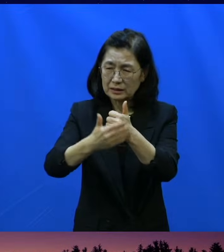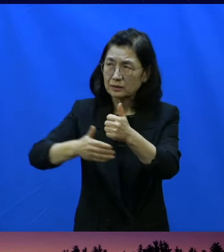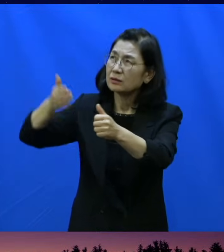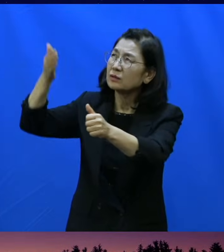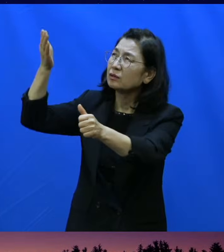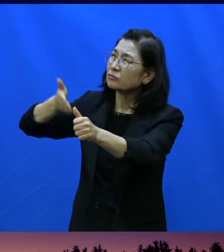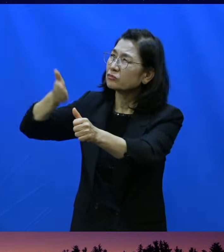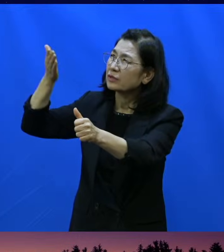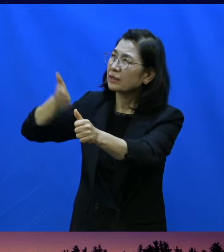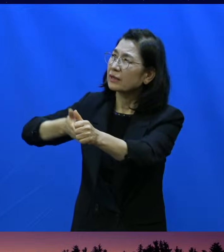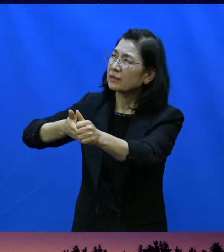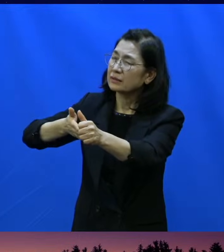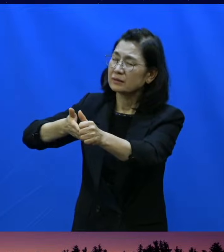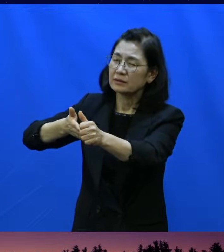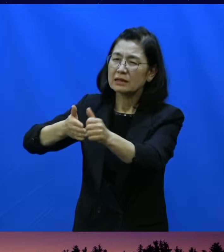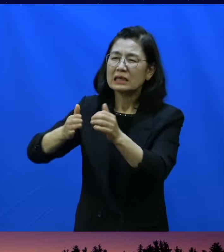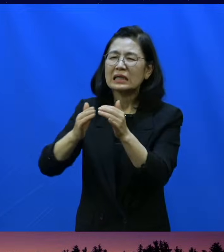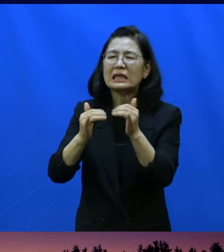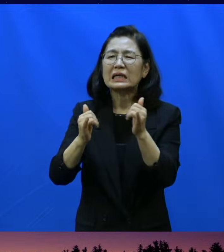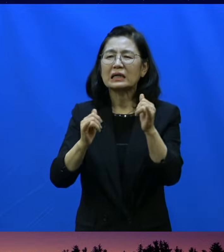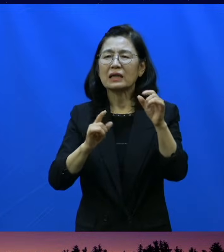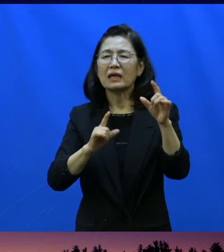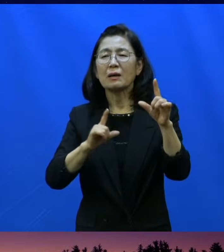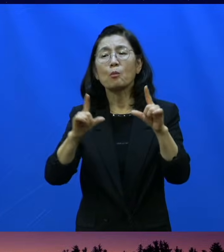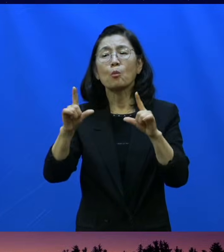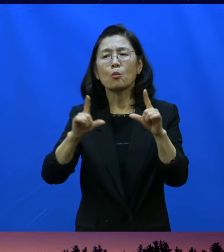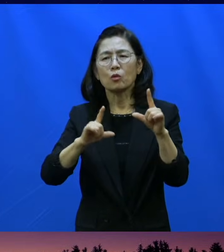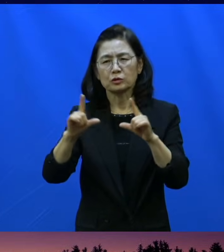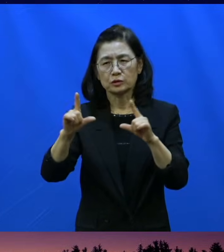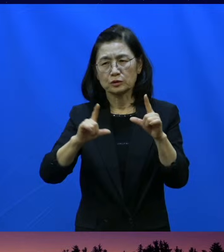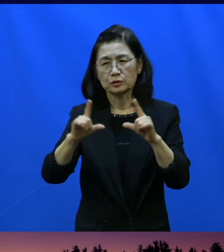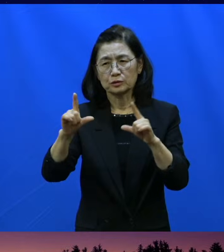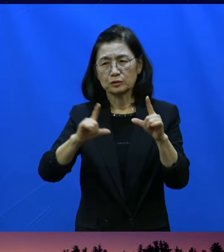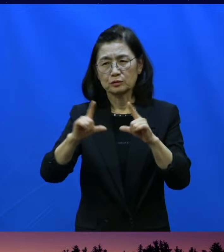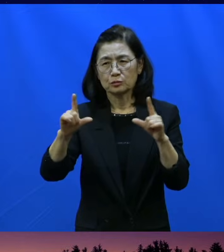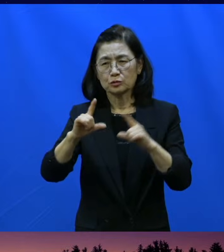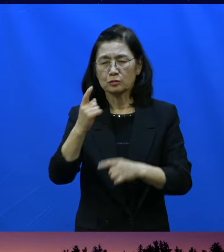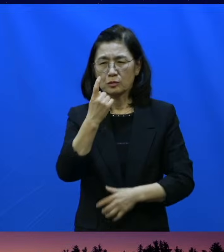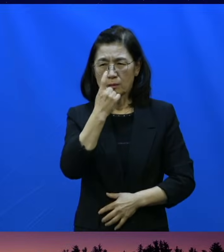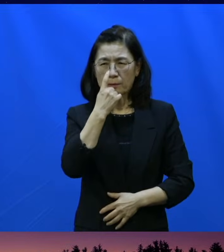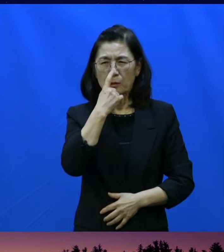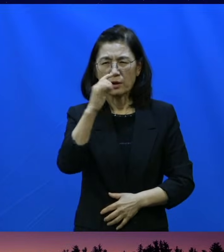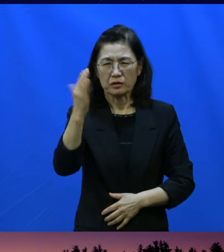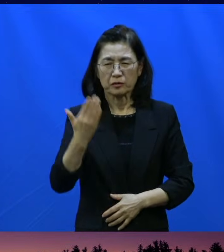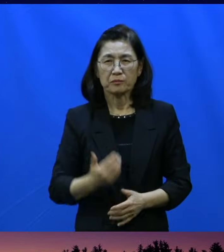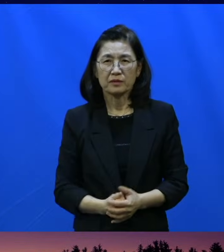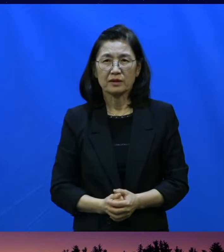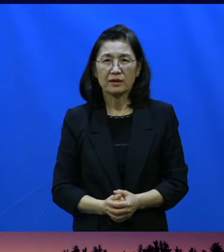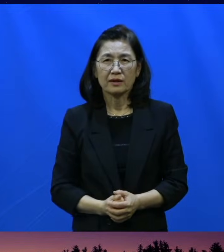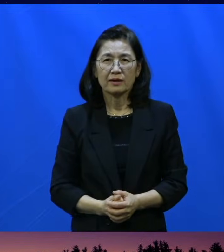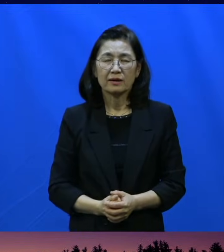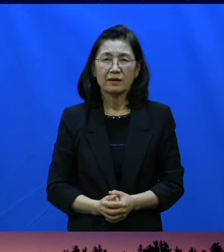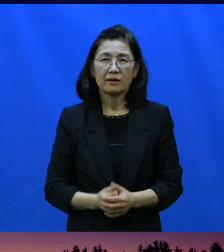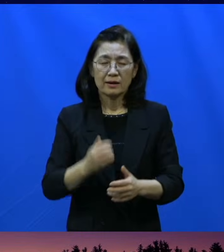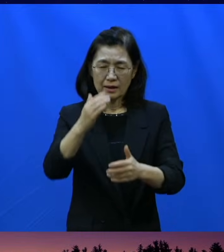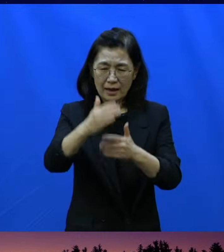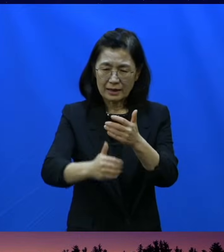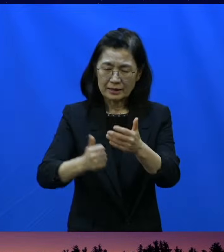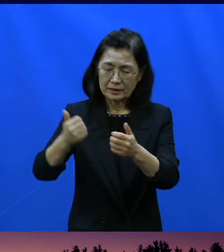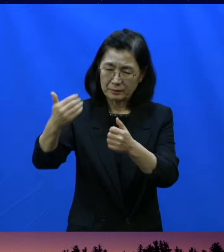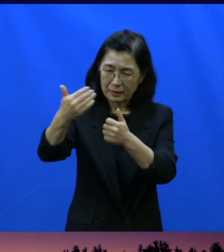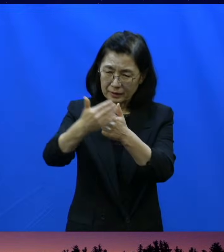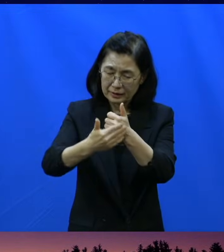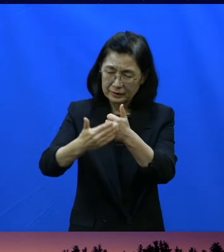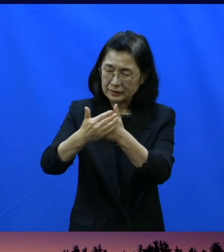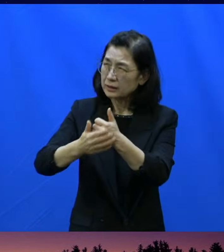태도, 이 태도를 우리가 이제 익혀가야 되죠. 그래서 하나님의 은혜를 구하는